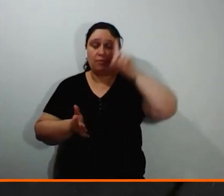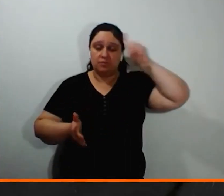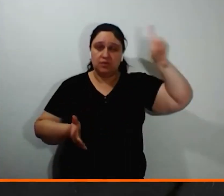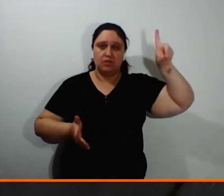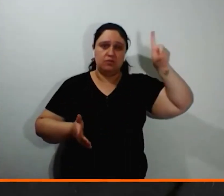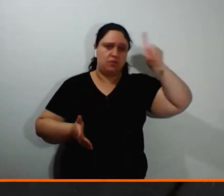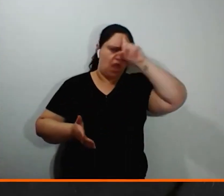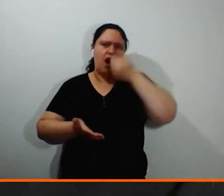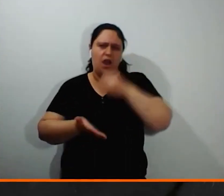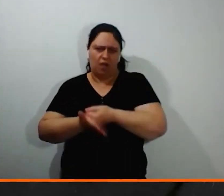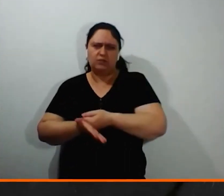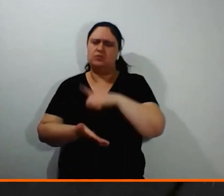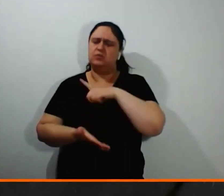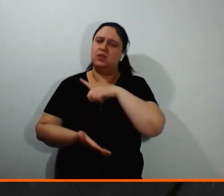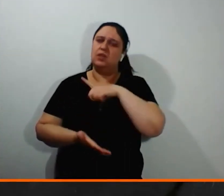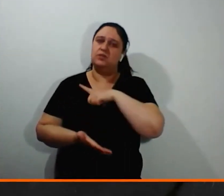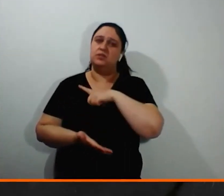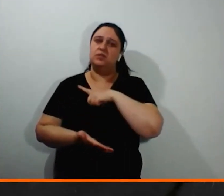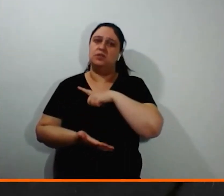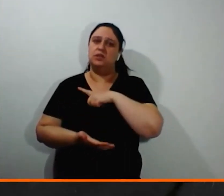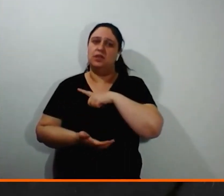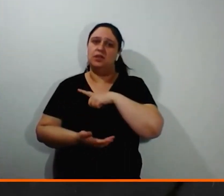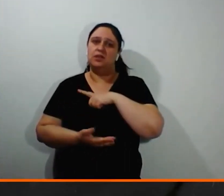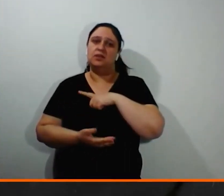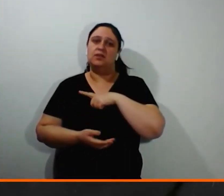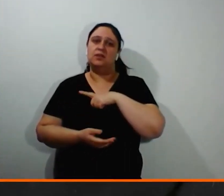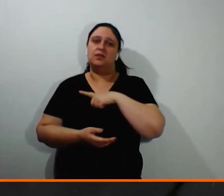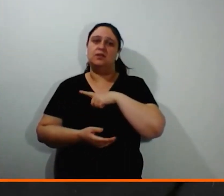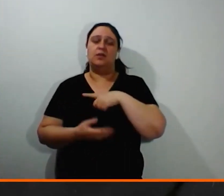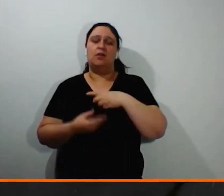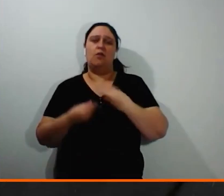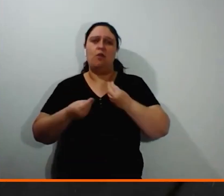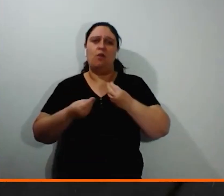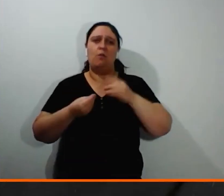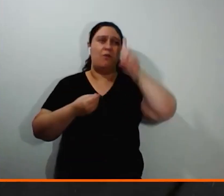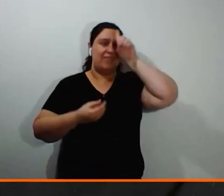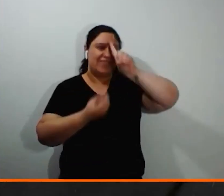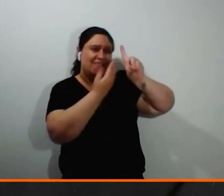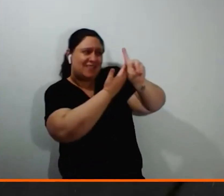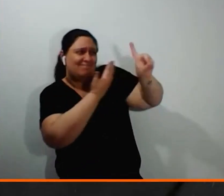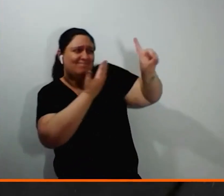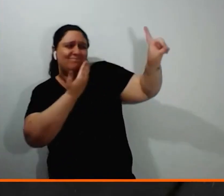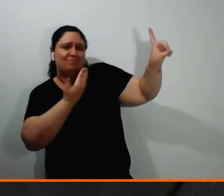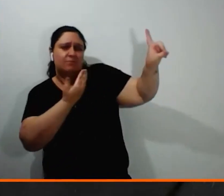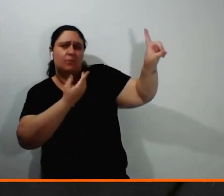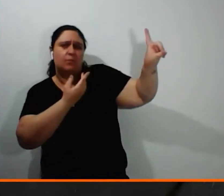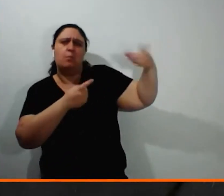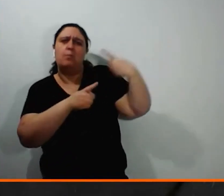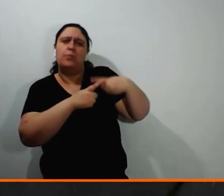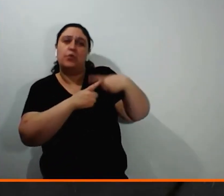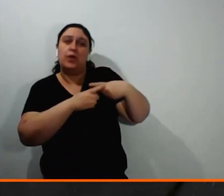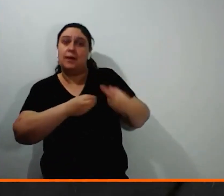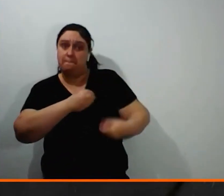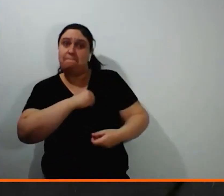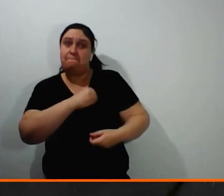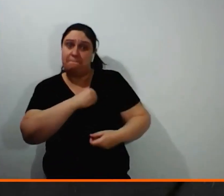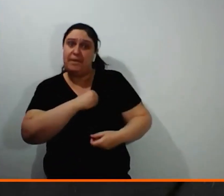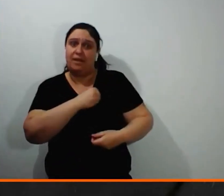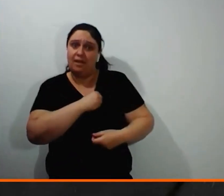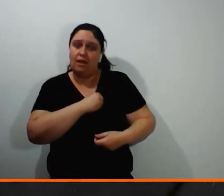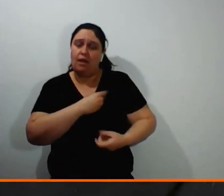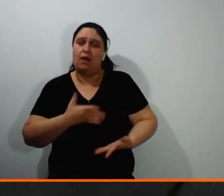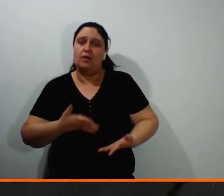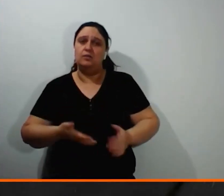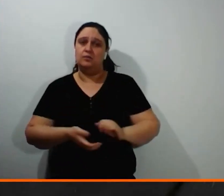Na verdade, é o pecado que afasta homens de Deus. Pecadores, por causa dos pecados,